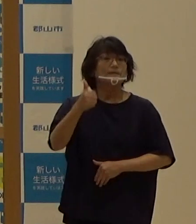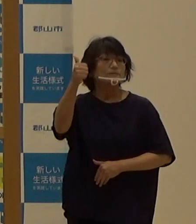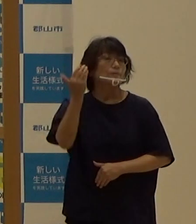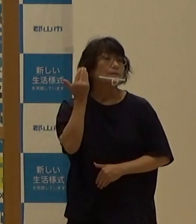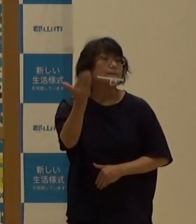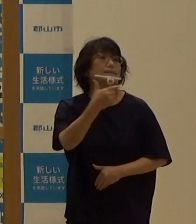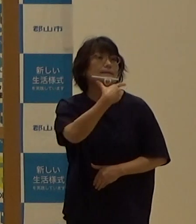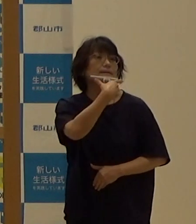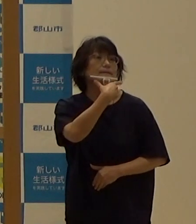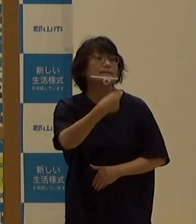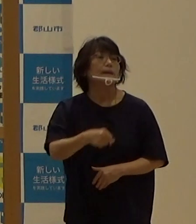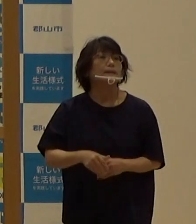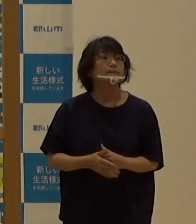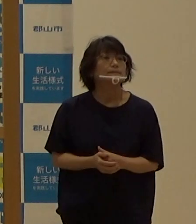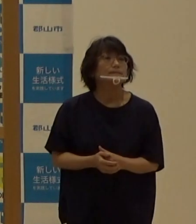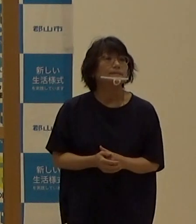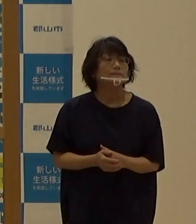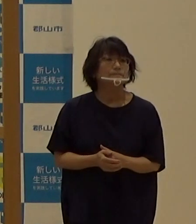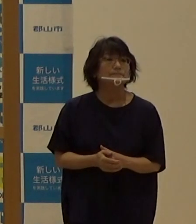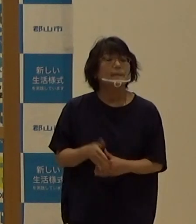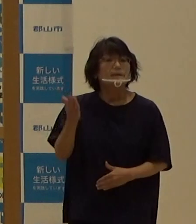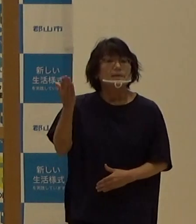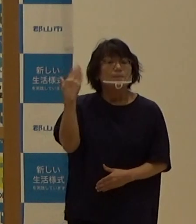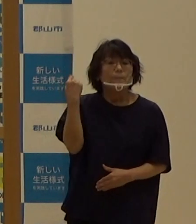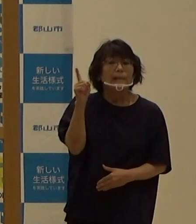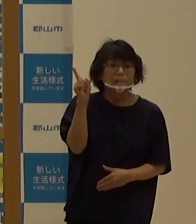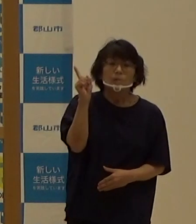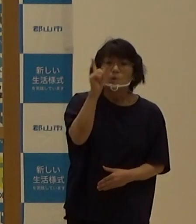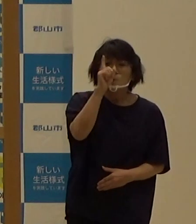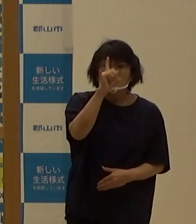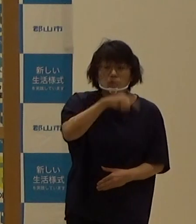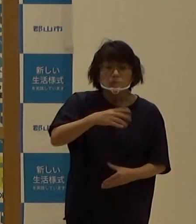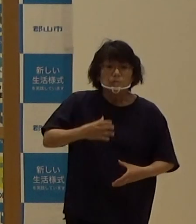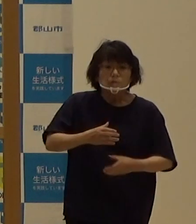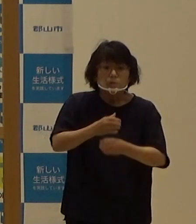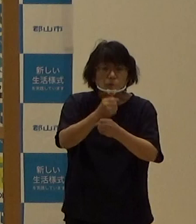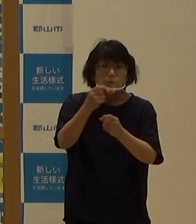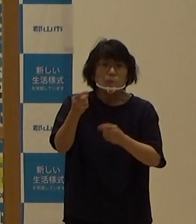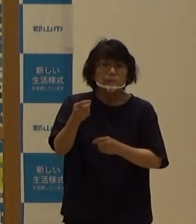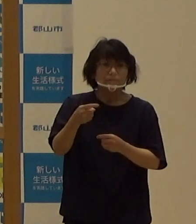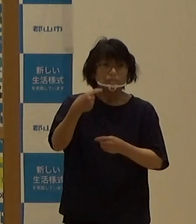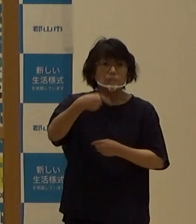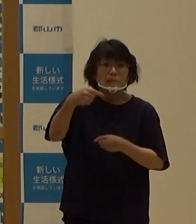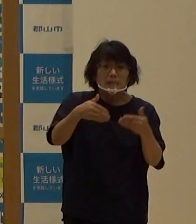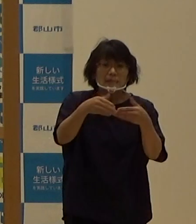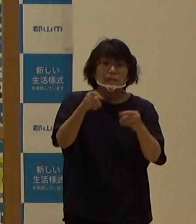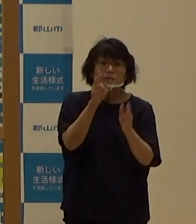けど、いわゆる旧統一教会との関連というのは、市長は何かございますか。 はい、